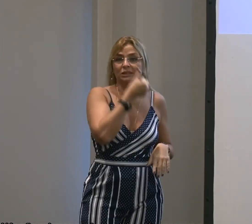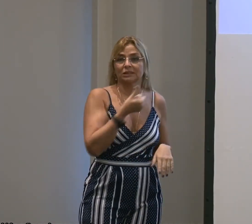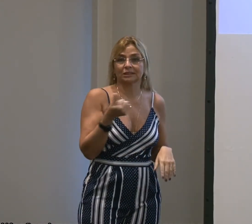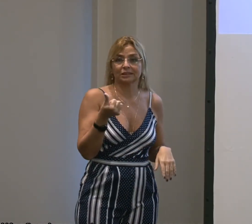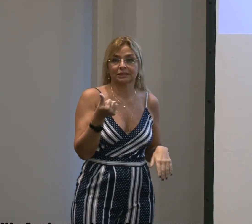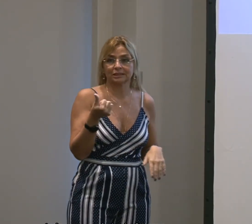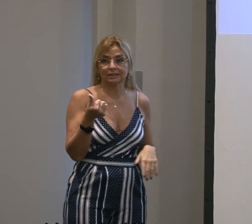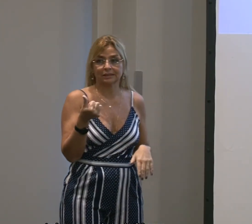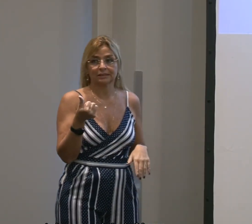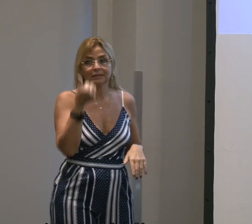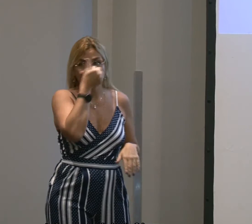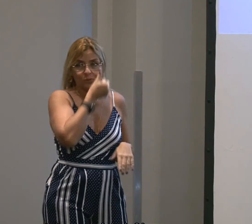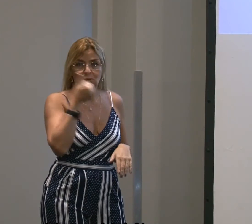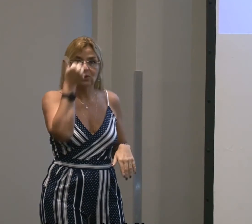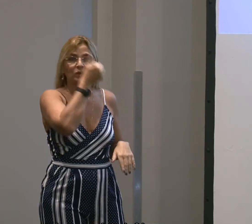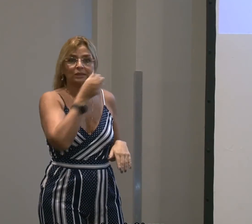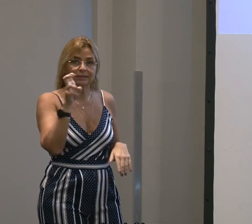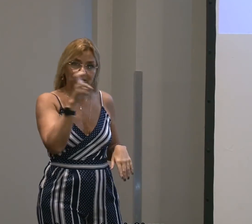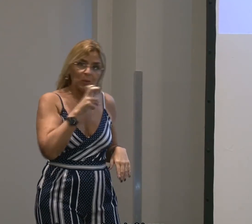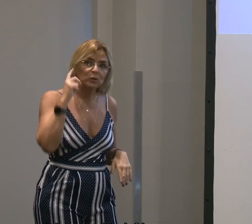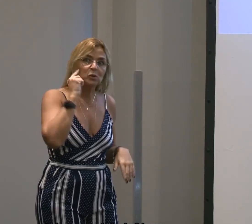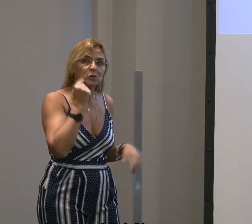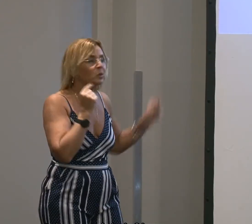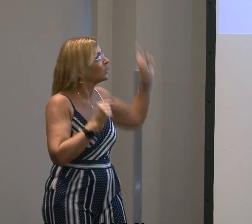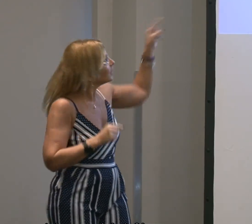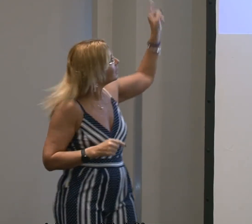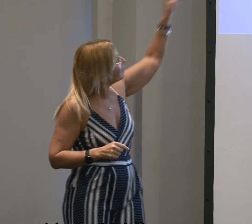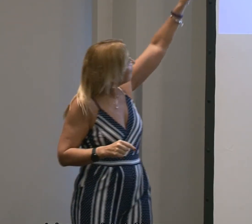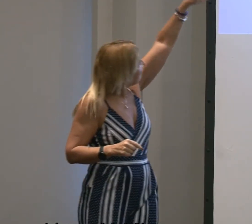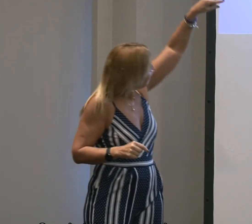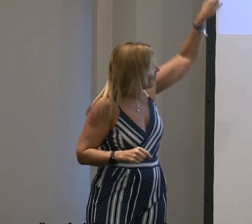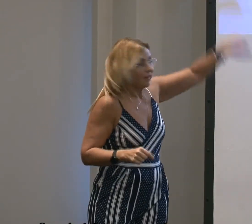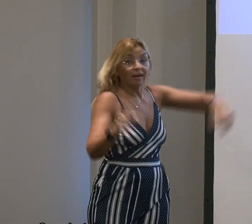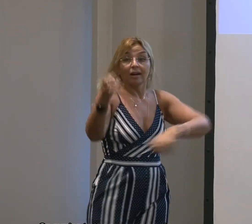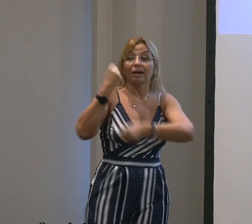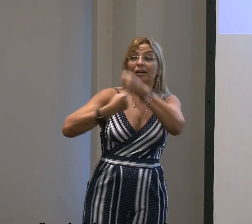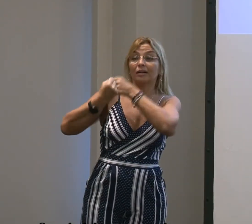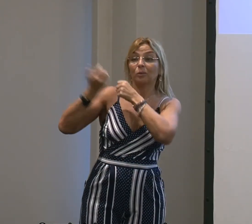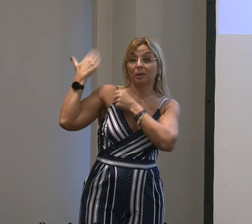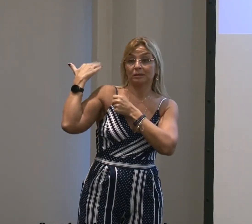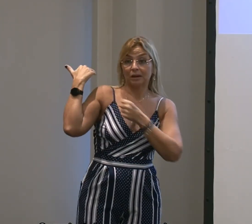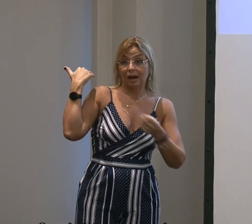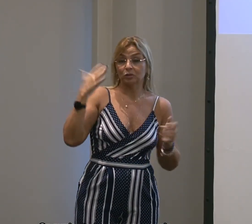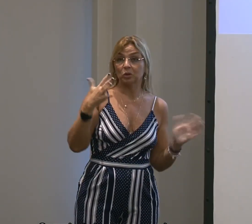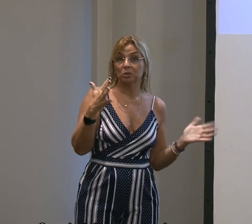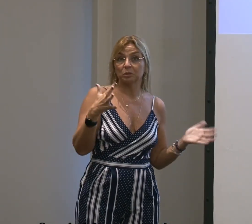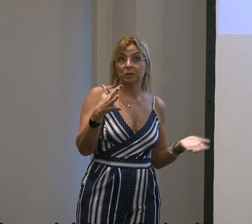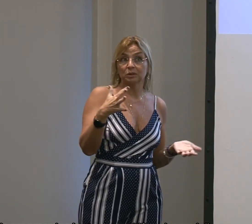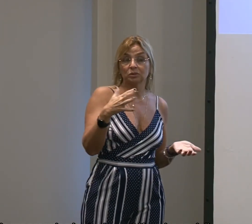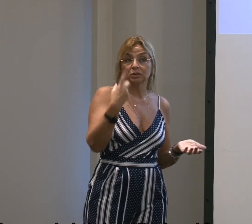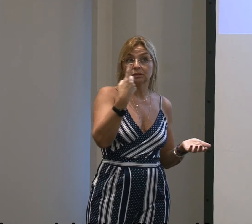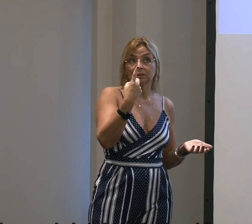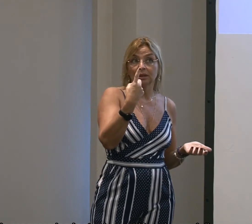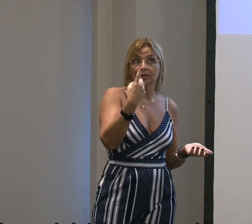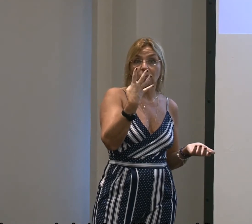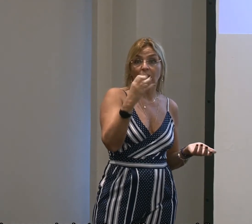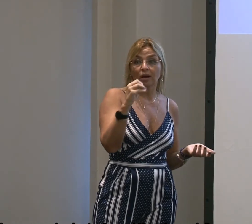por todo esse período de 6 horas, os surdos todos passam por eles. No ano passado, a